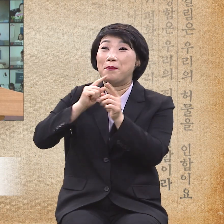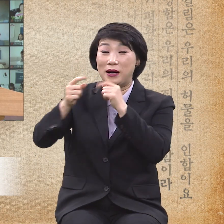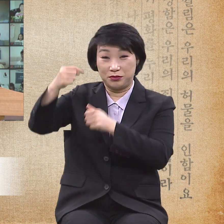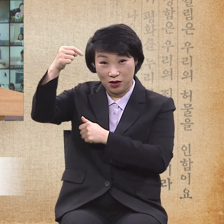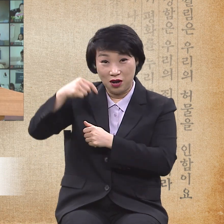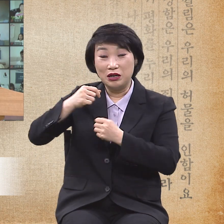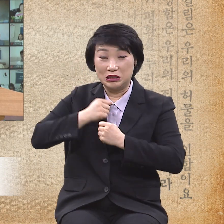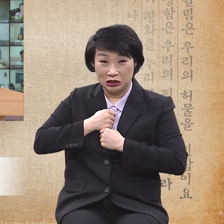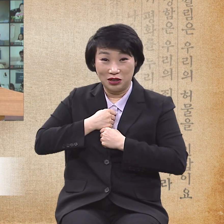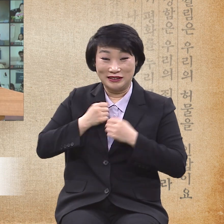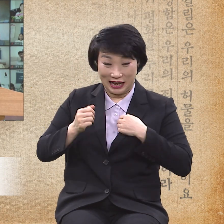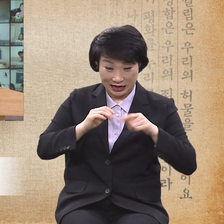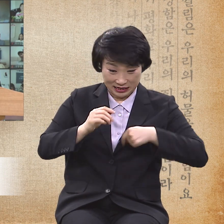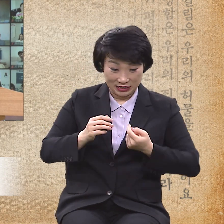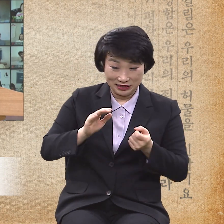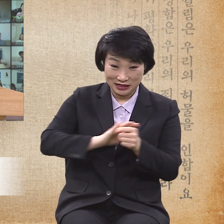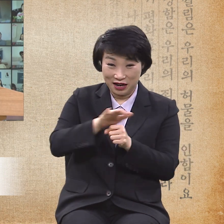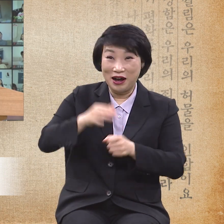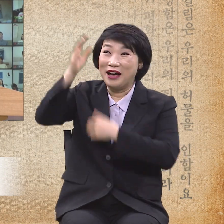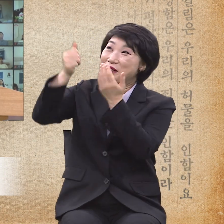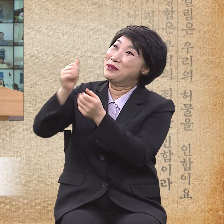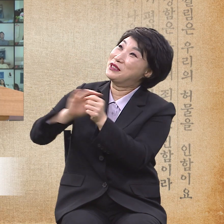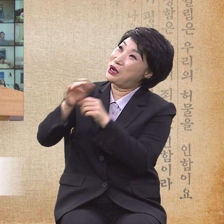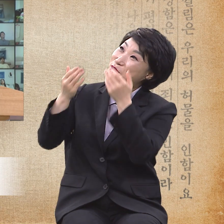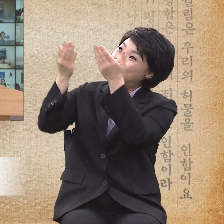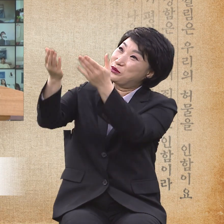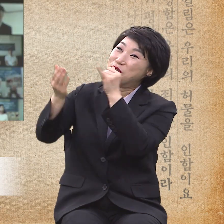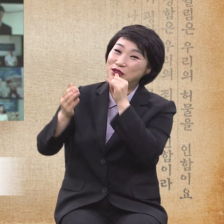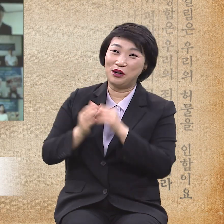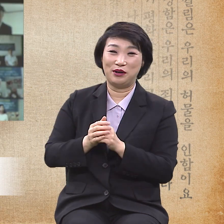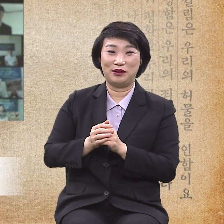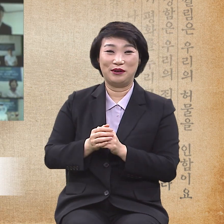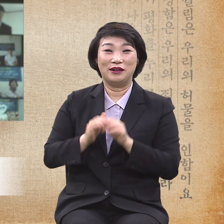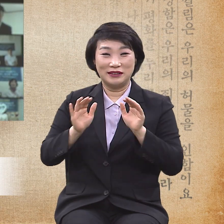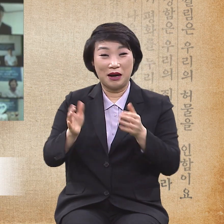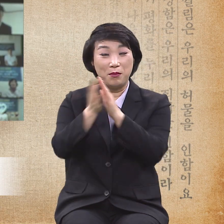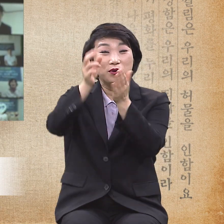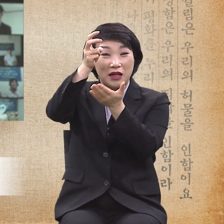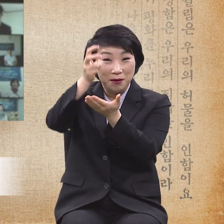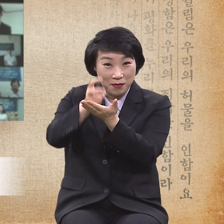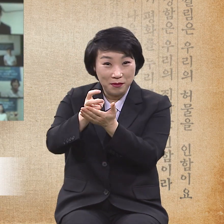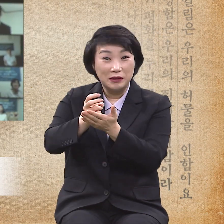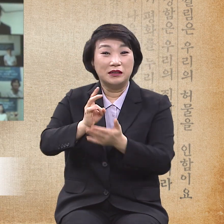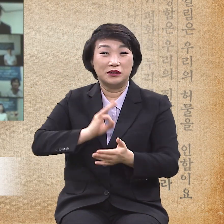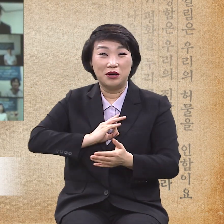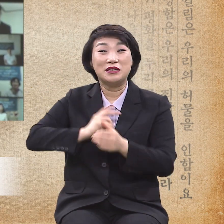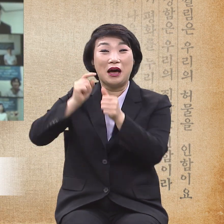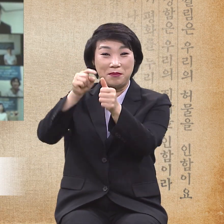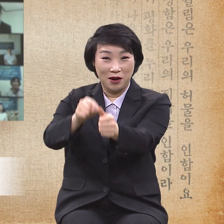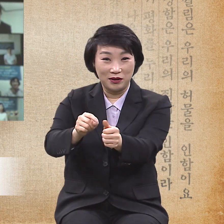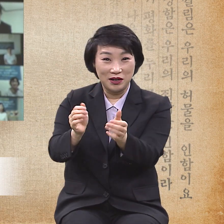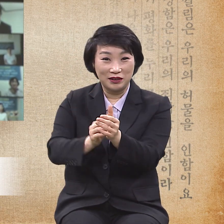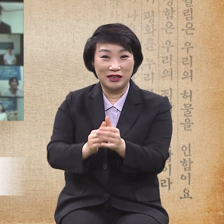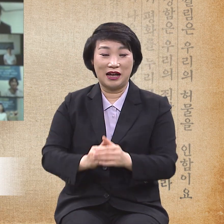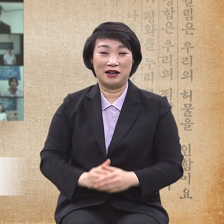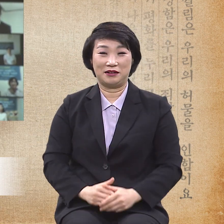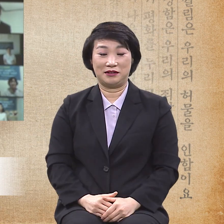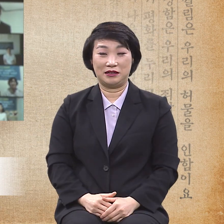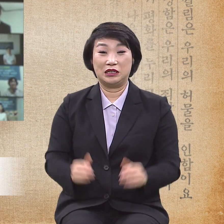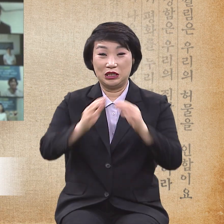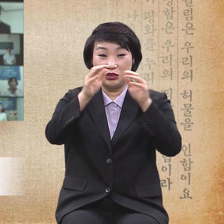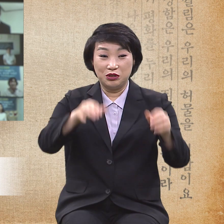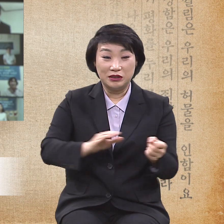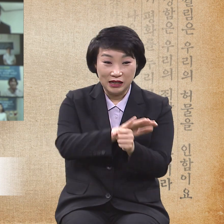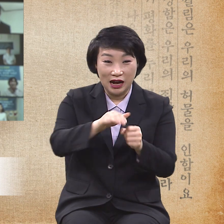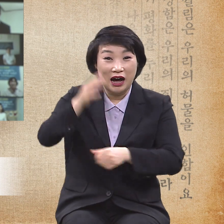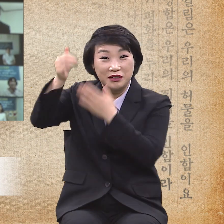나 사랑하고 하나님 사랑한다 이 말이에요. 그래서 율법이요 선지자의 강령이라고 하잖아.